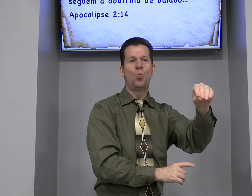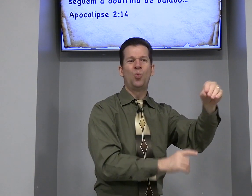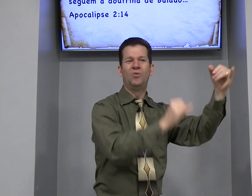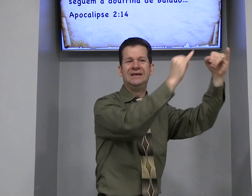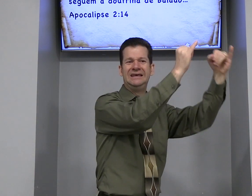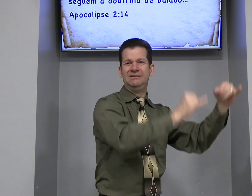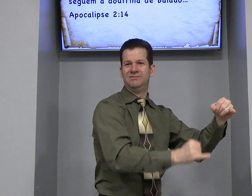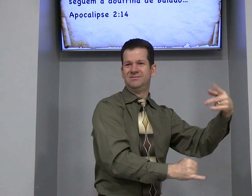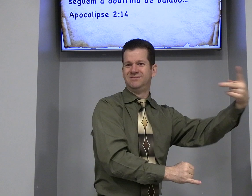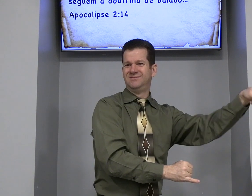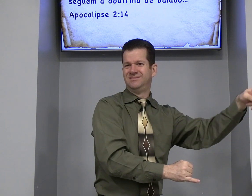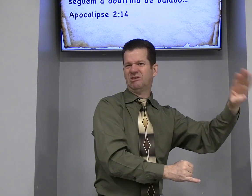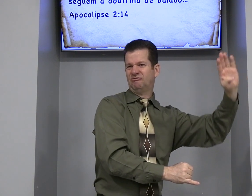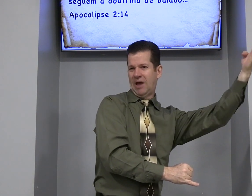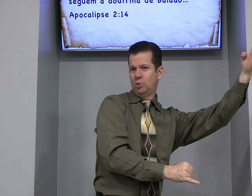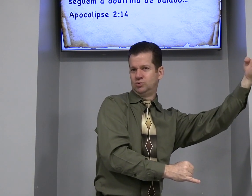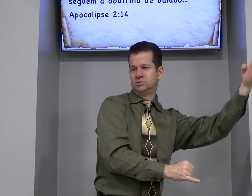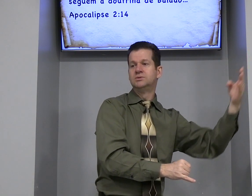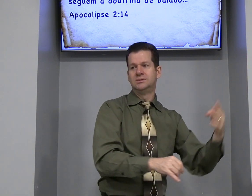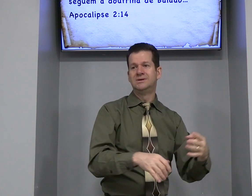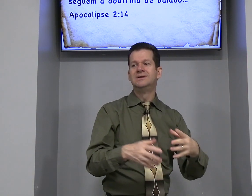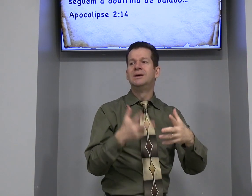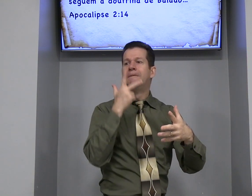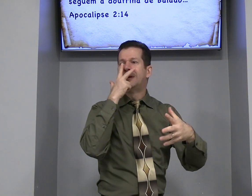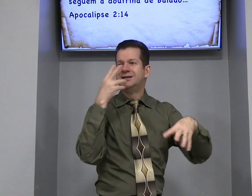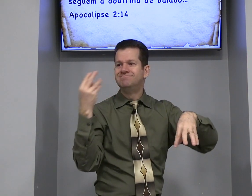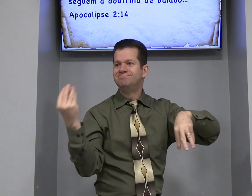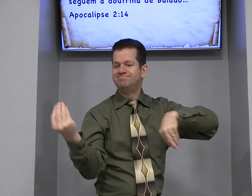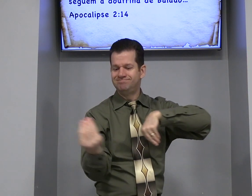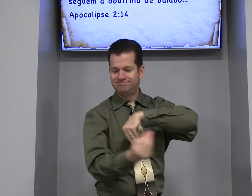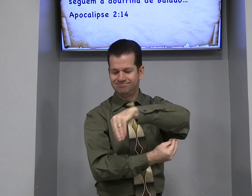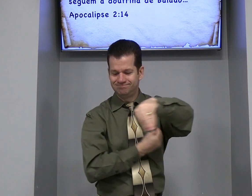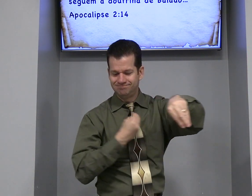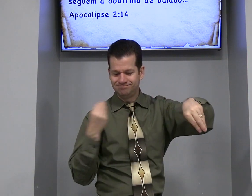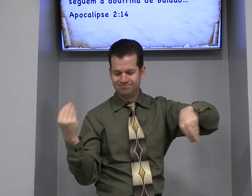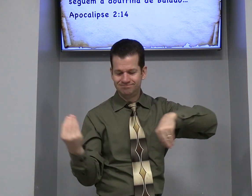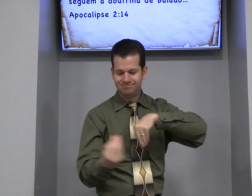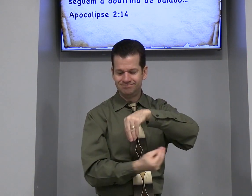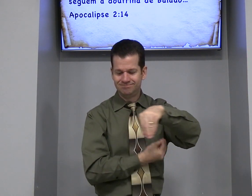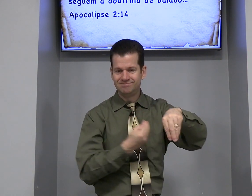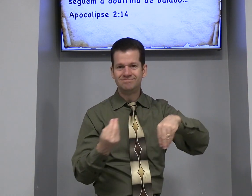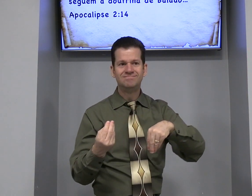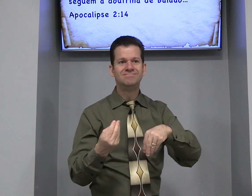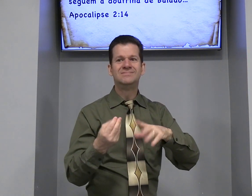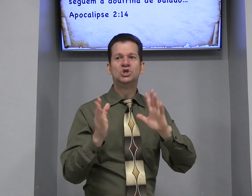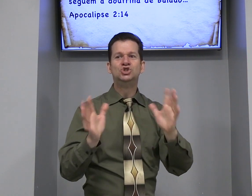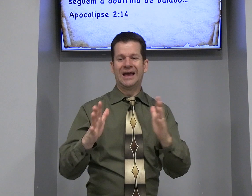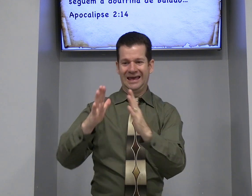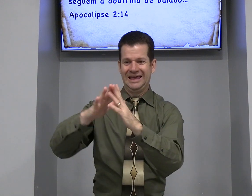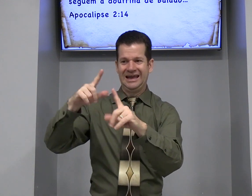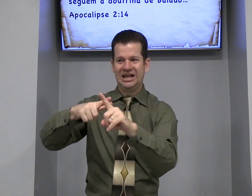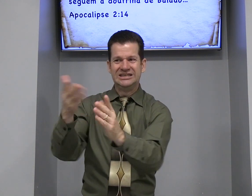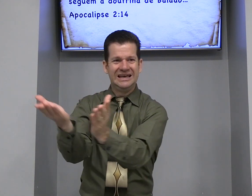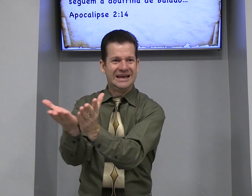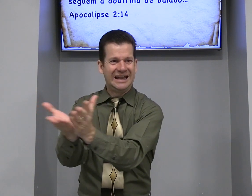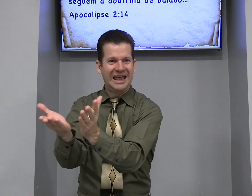de Balaão, é um ídolo falso. Parece que misturou um pouco. Tinha